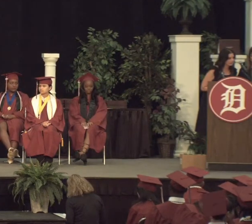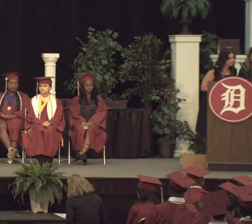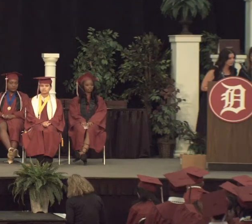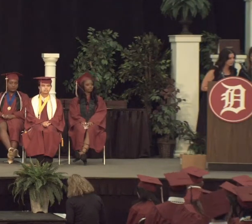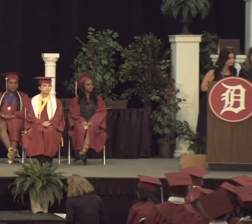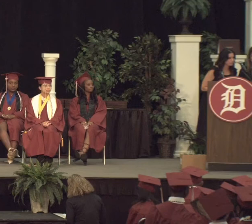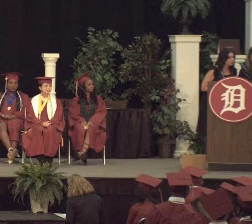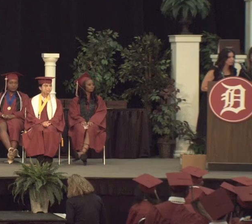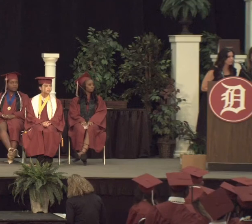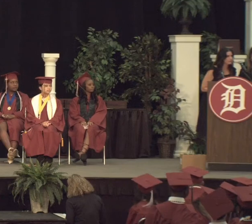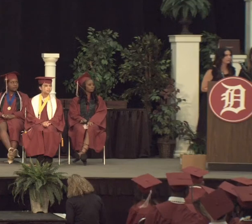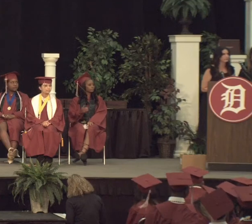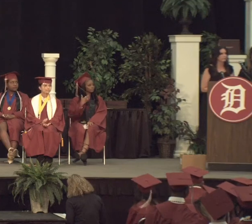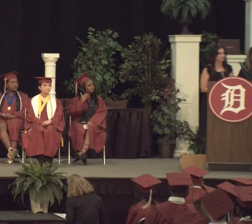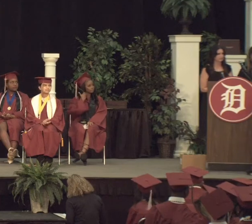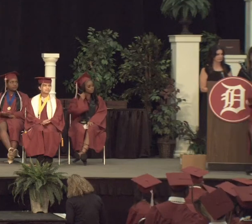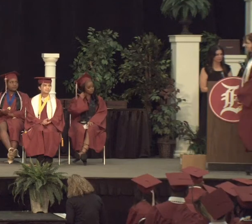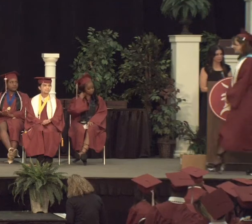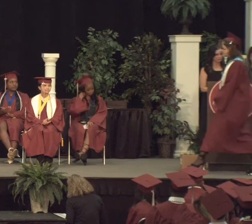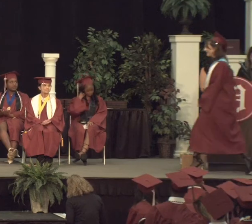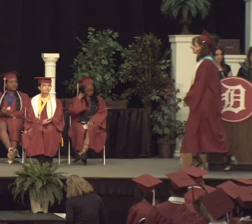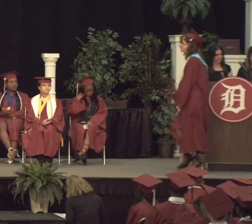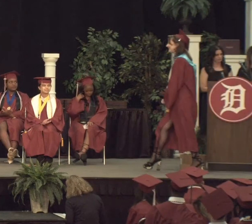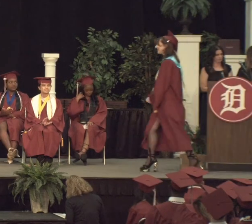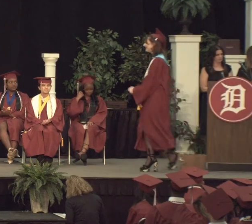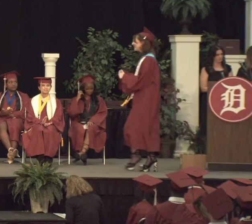Natalie Smith, summa cum laude.